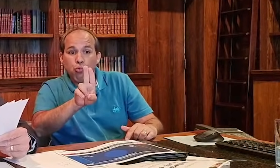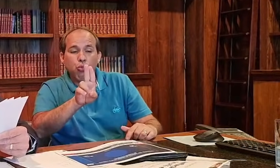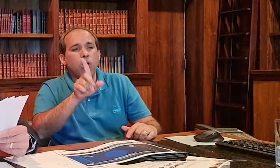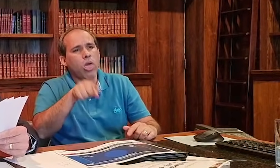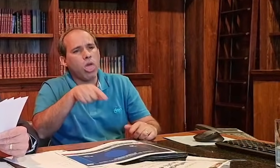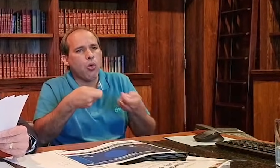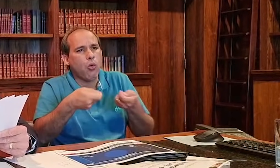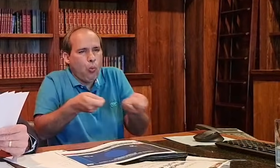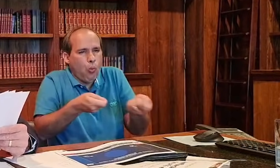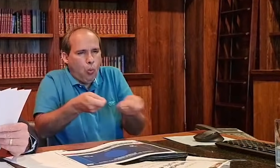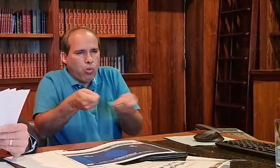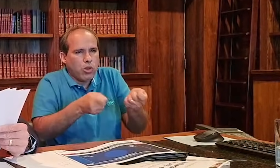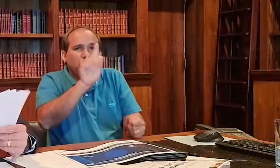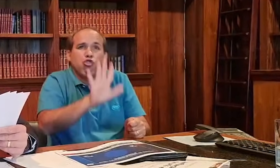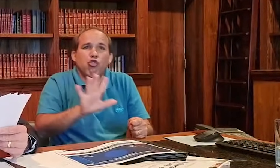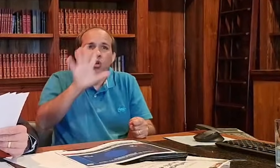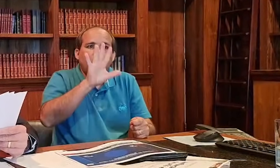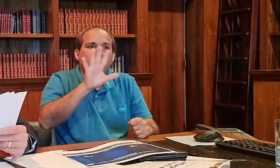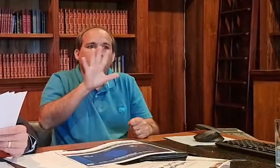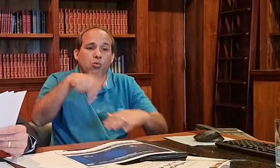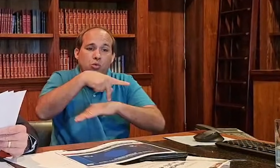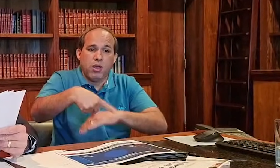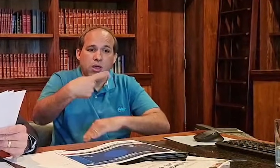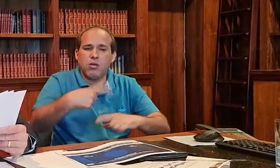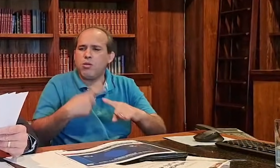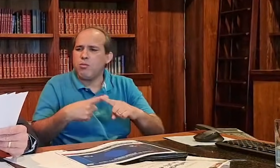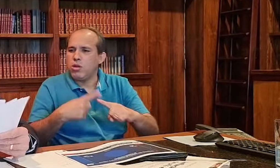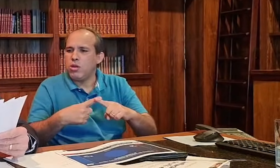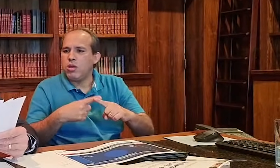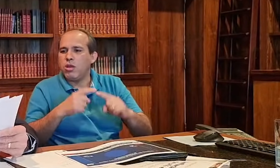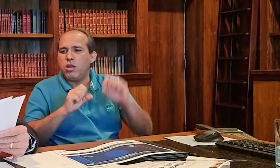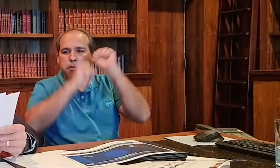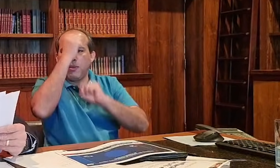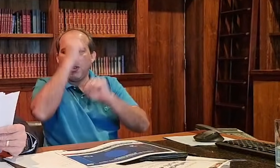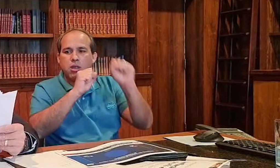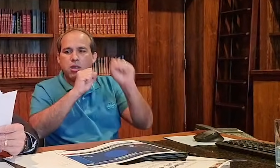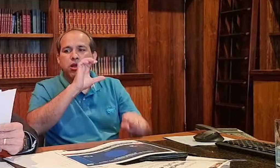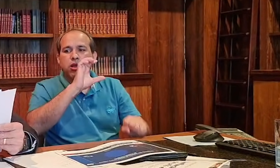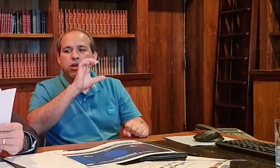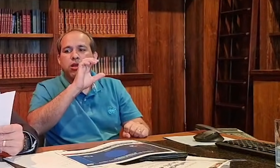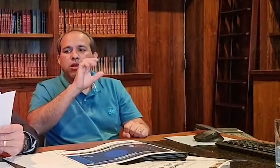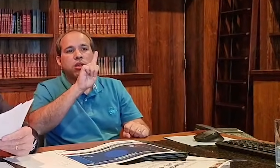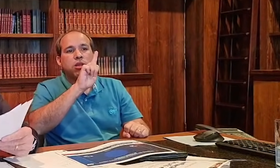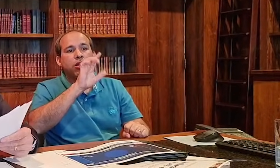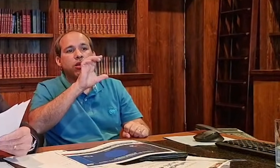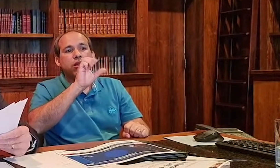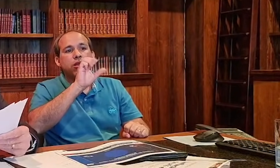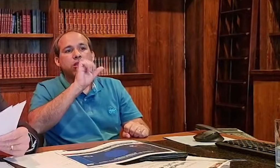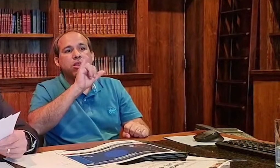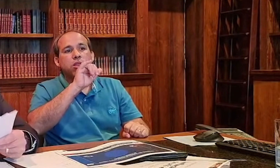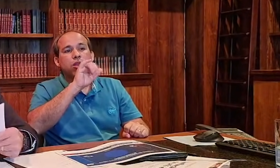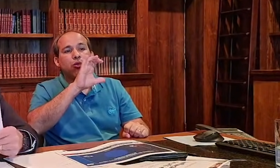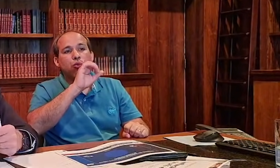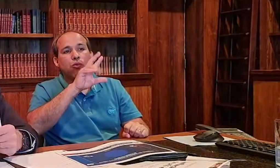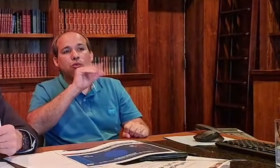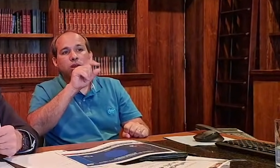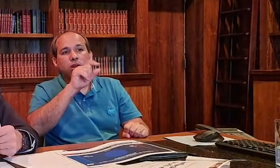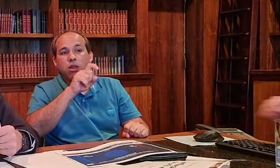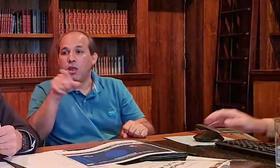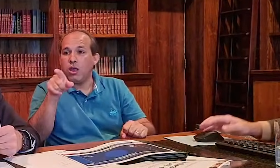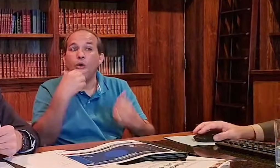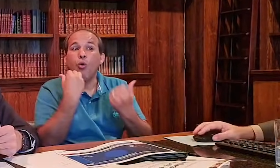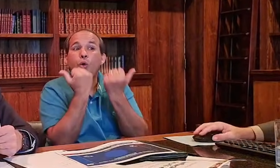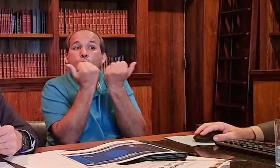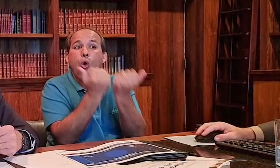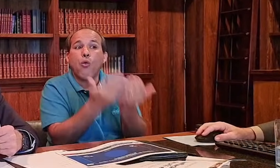Controladoria Geral da União, porque a empresa aqui, Sinopharm, Sinovac, havia oferecido para nós a